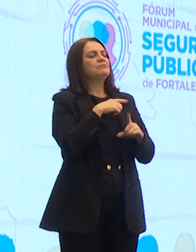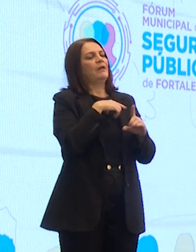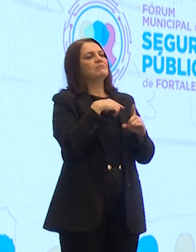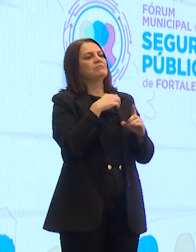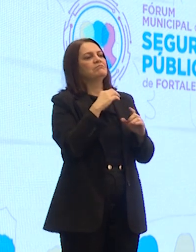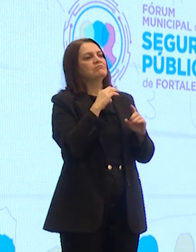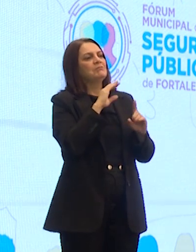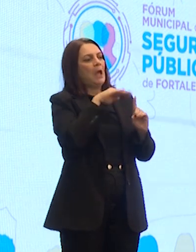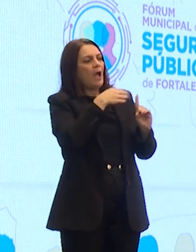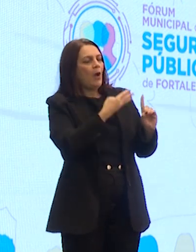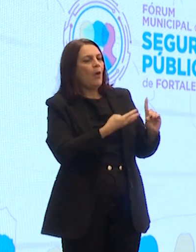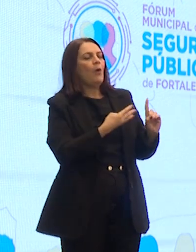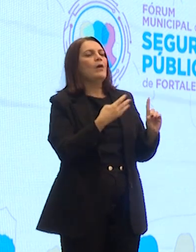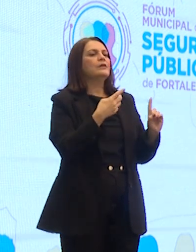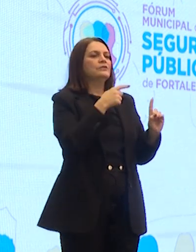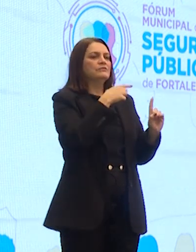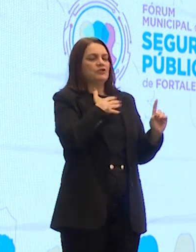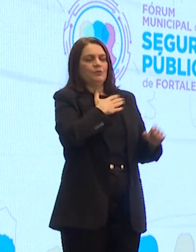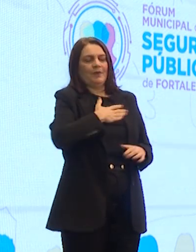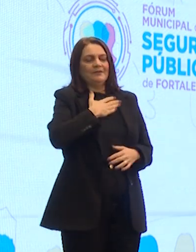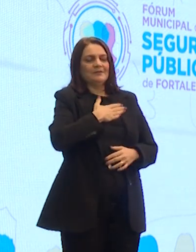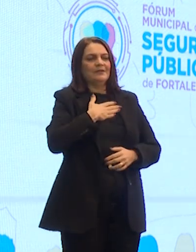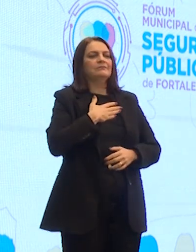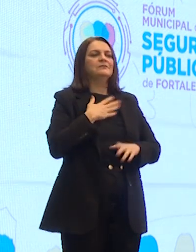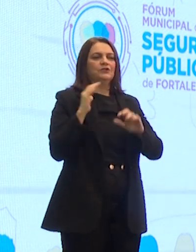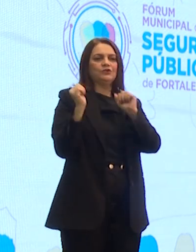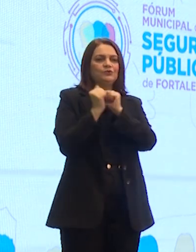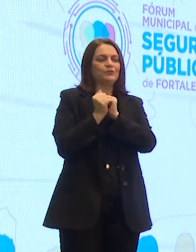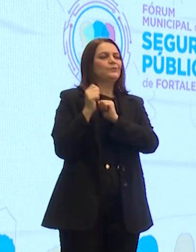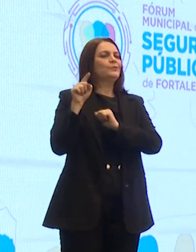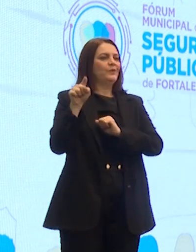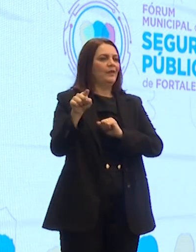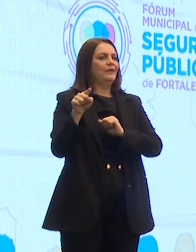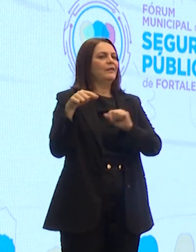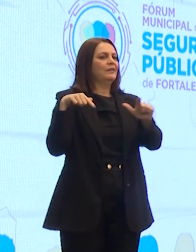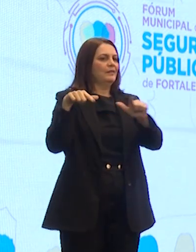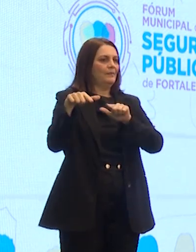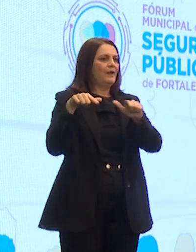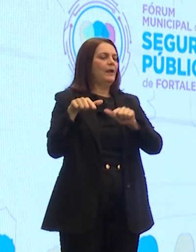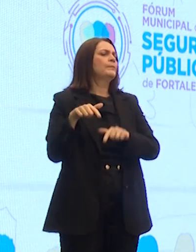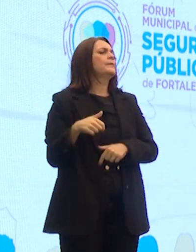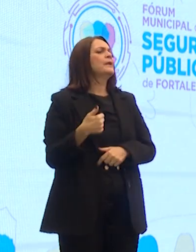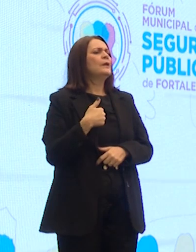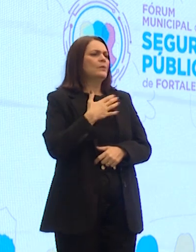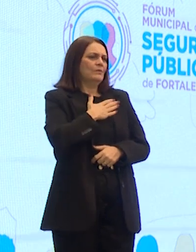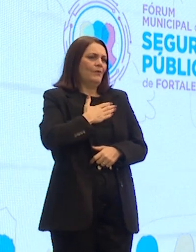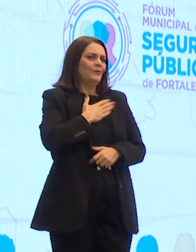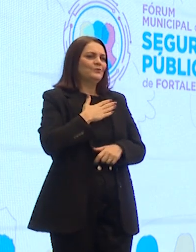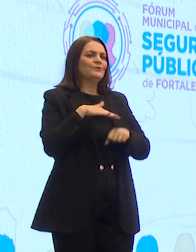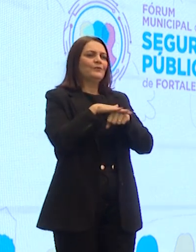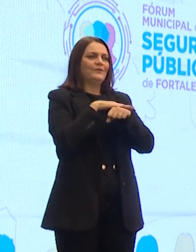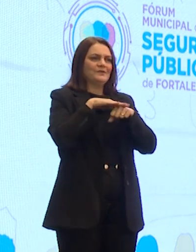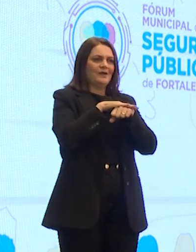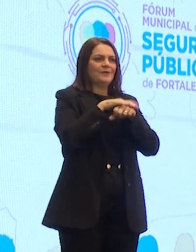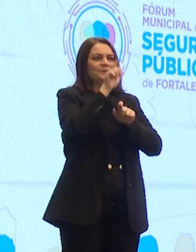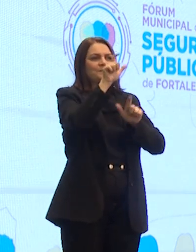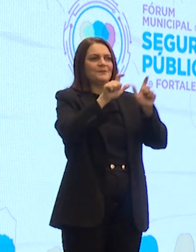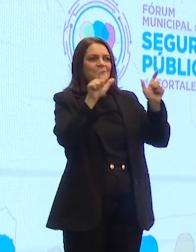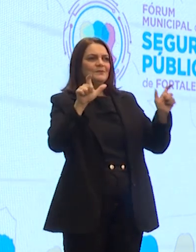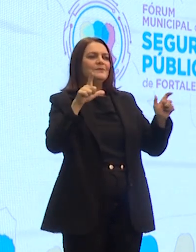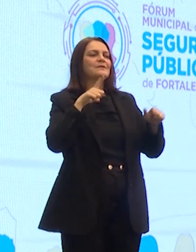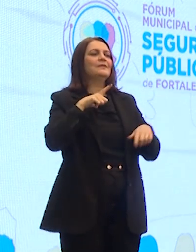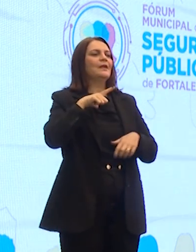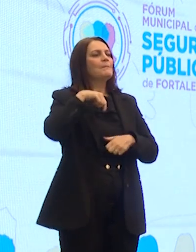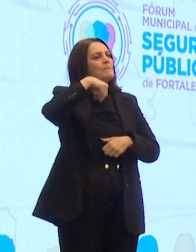2007. E conversava com ele e eu perguntei, eu gosto sempre de conversar com as pessoas que têm mais experiência do que